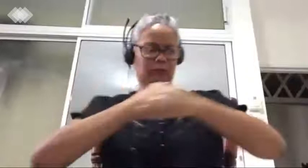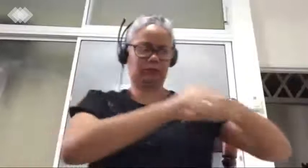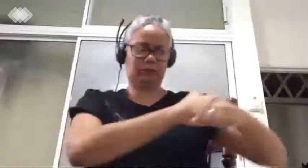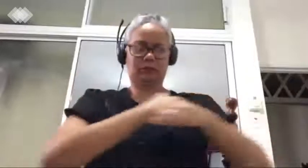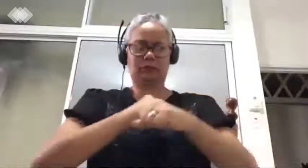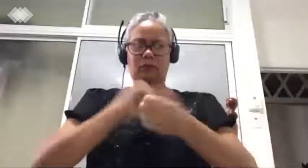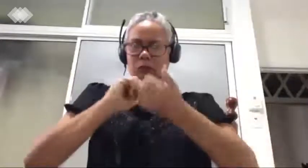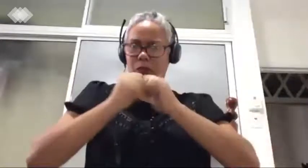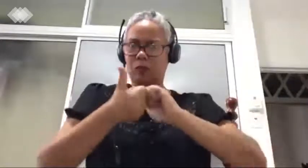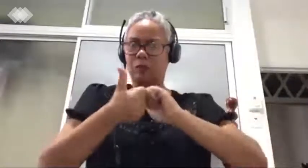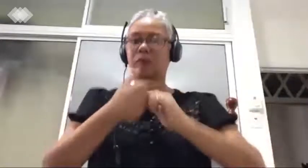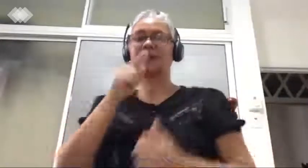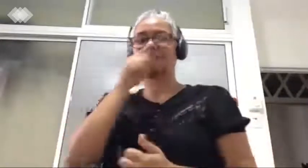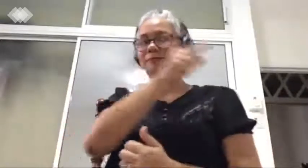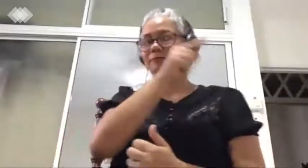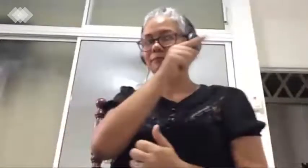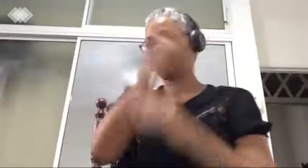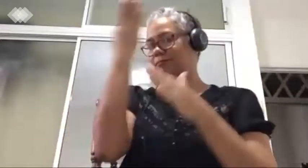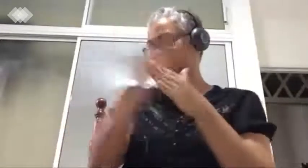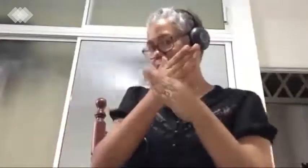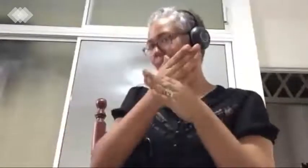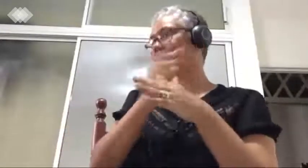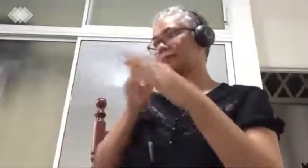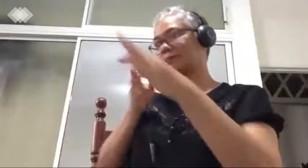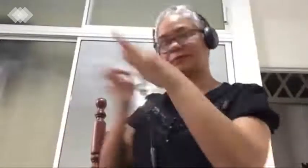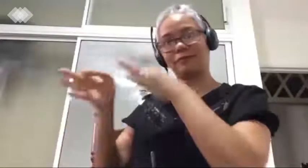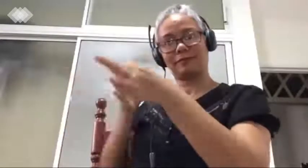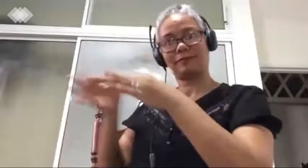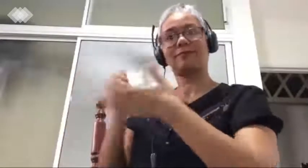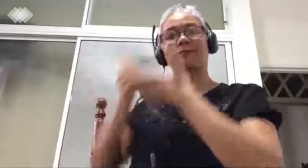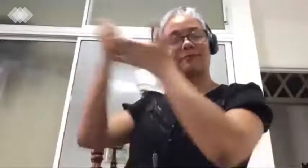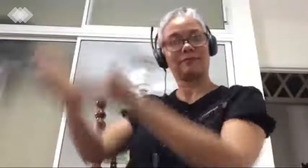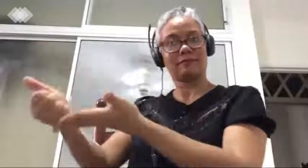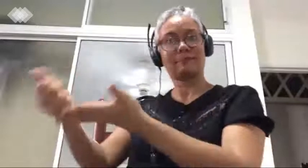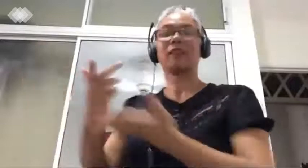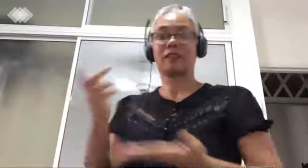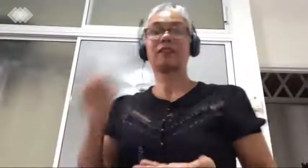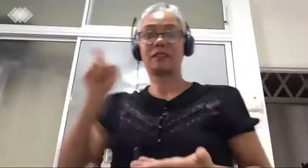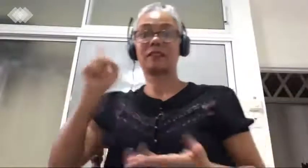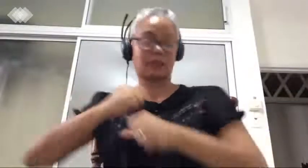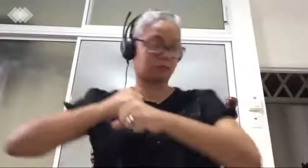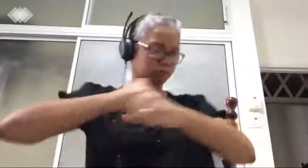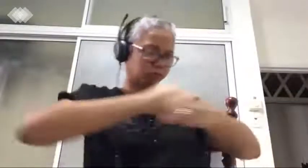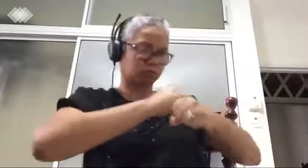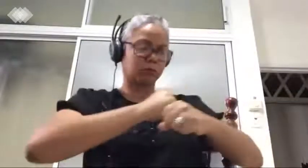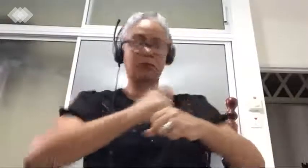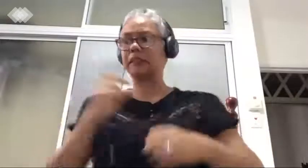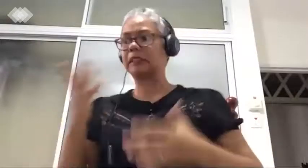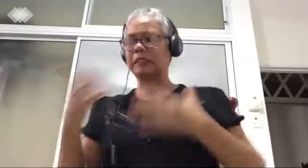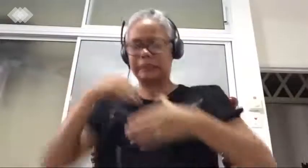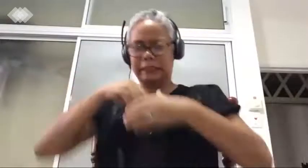y cómo no poder expresar sus emociones puede impactar esta situación de manera